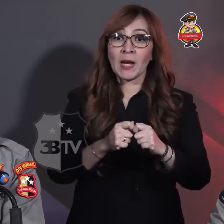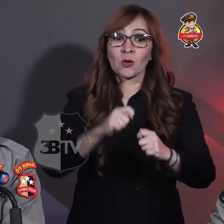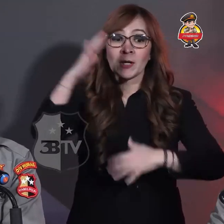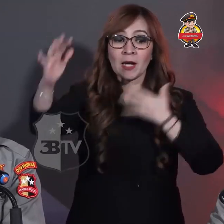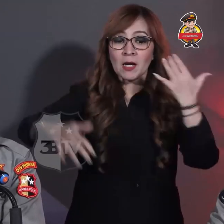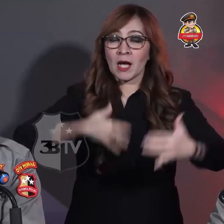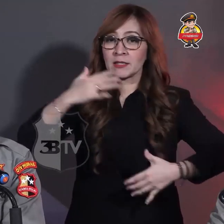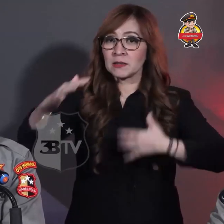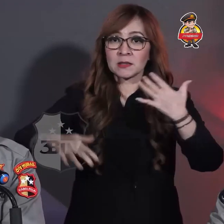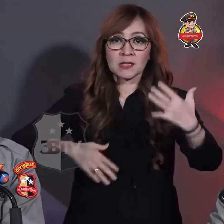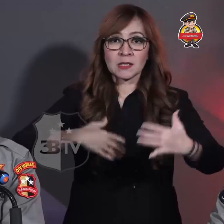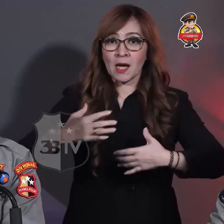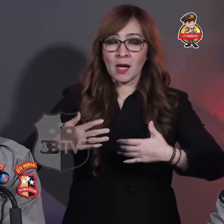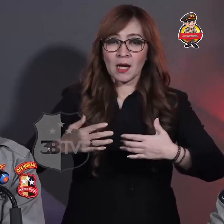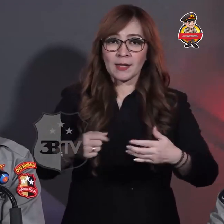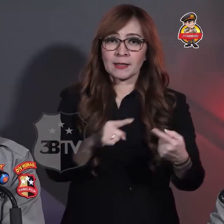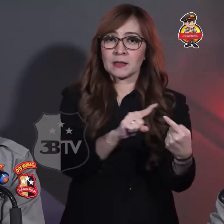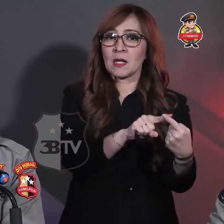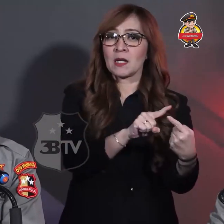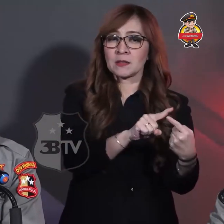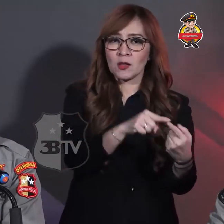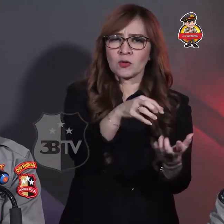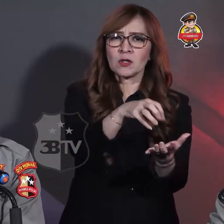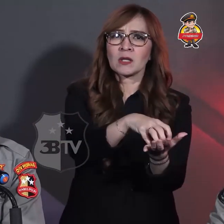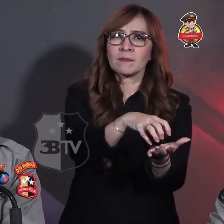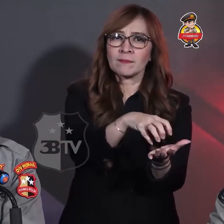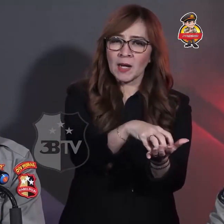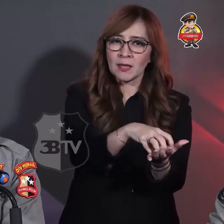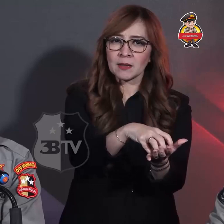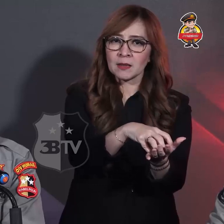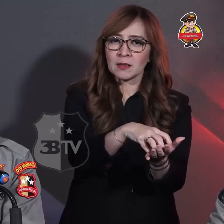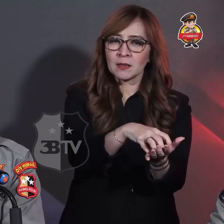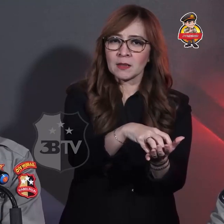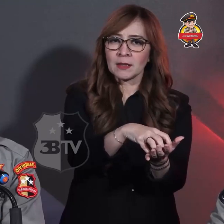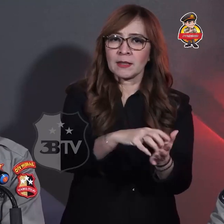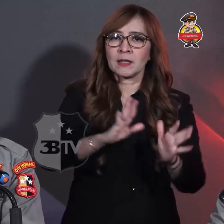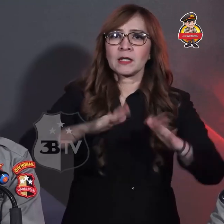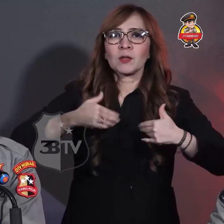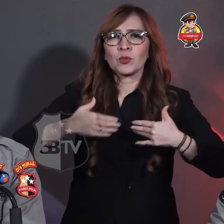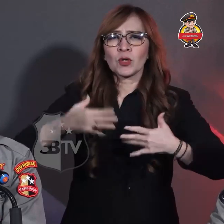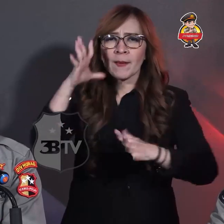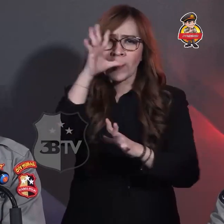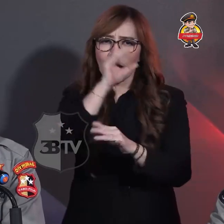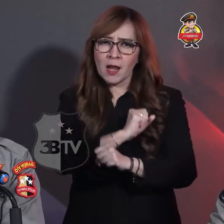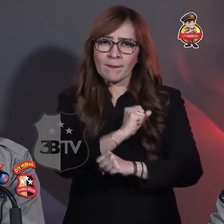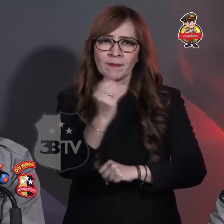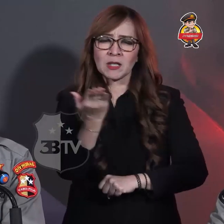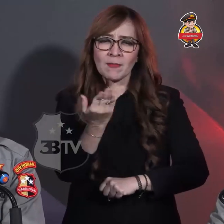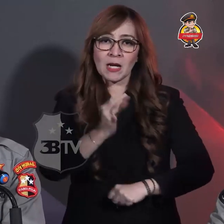razia di salah satu tempat karaoke di Kota Sorong.